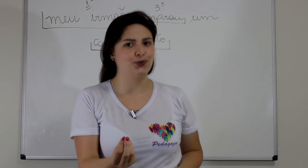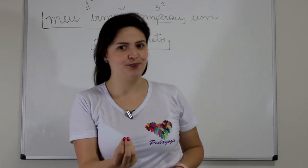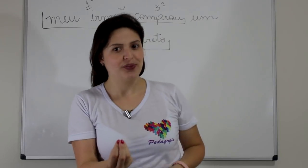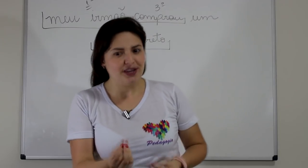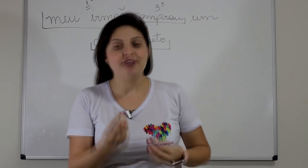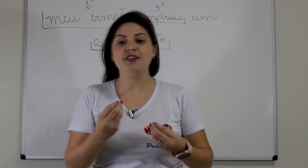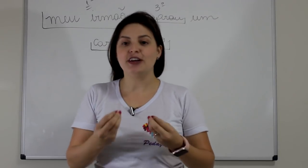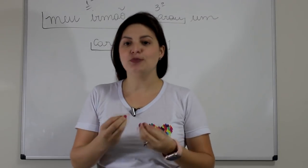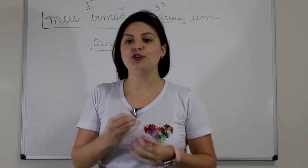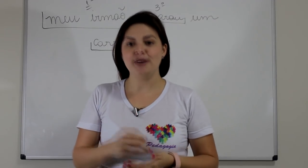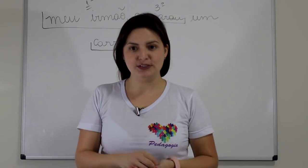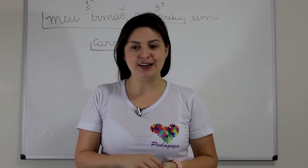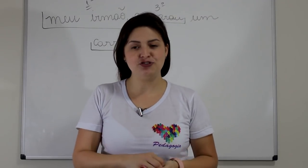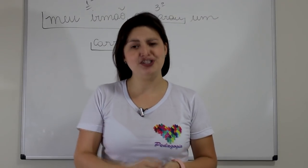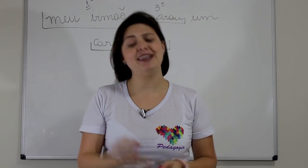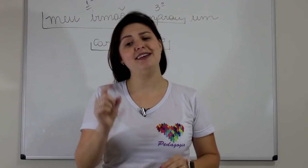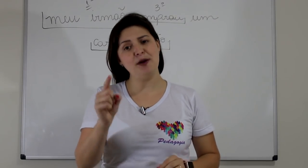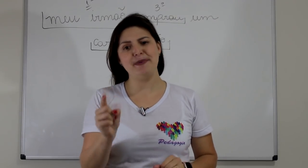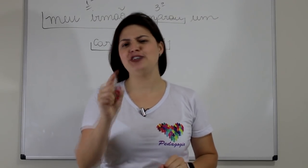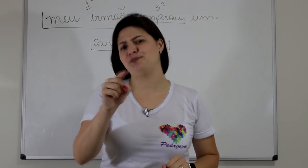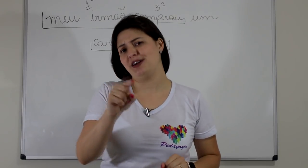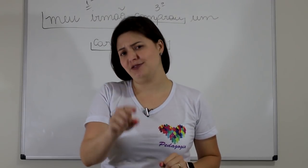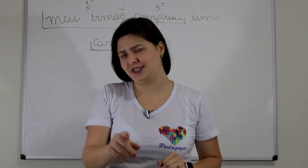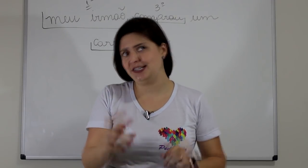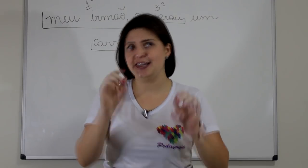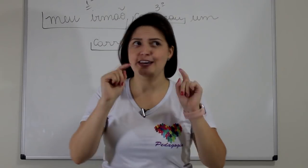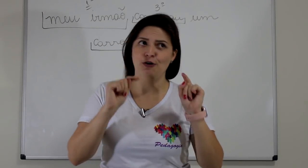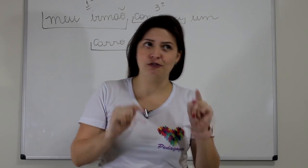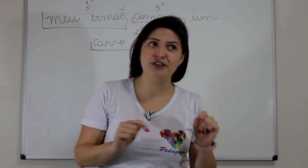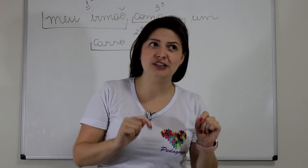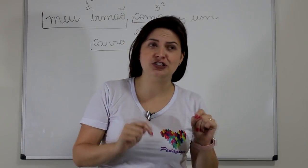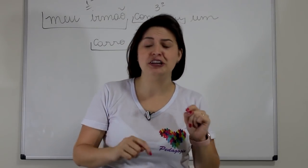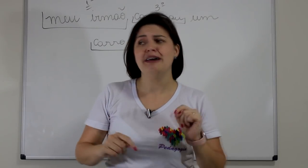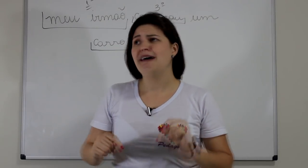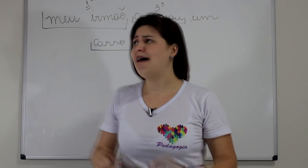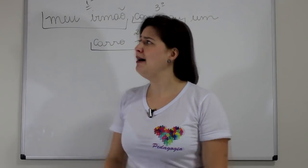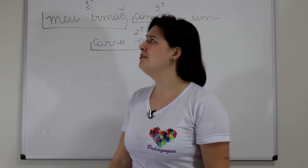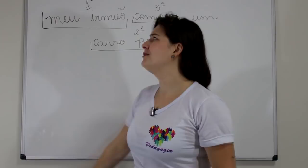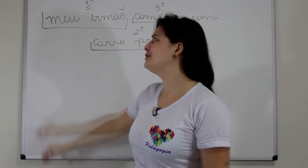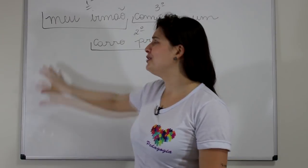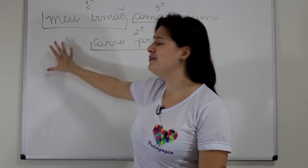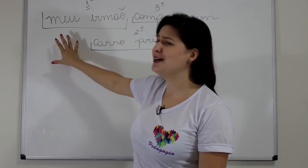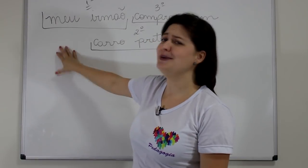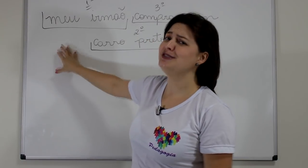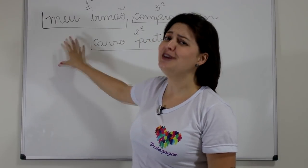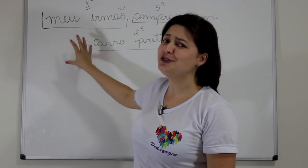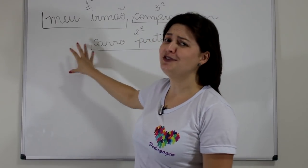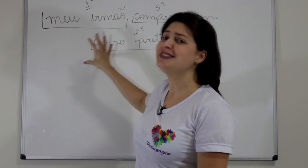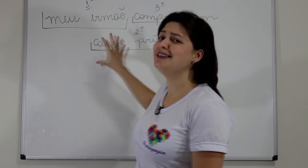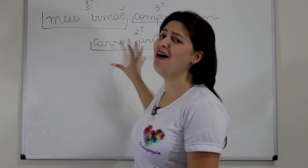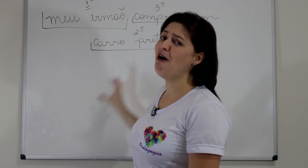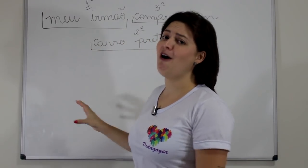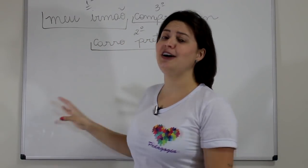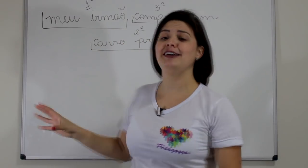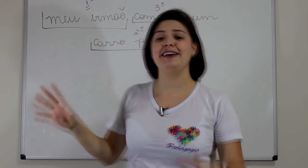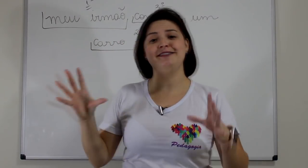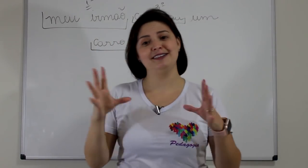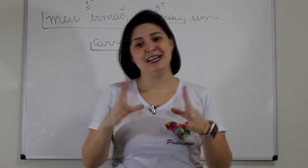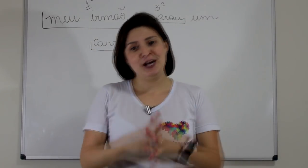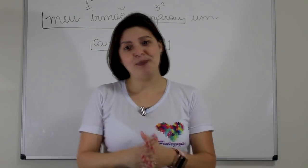outro? Fica muito mais fácil de entender. De repente, para você que é ouvinte, ai, professora, fica mais fácil fazer na ordem.